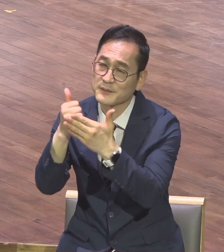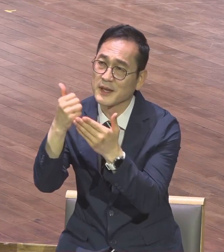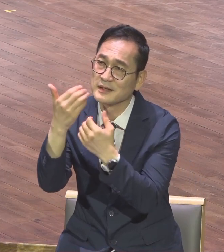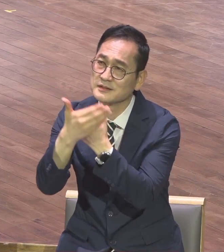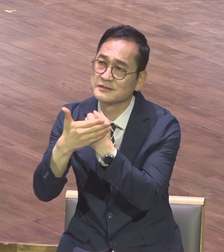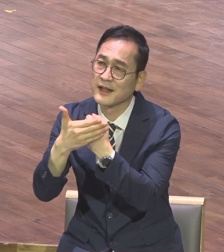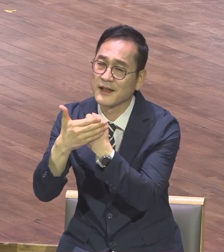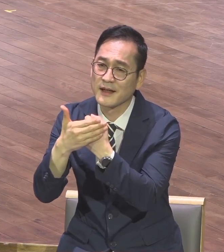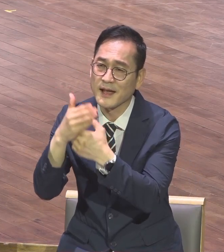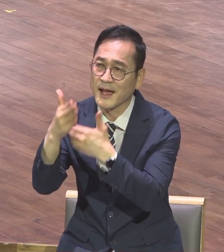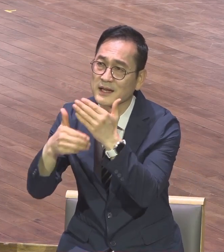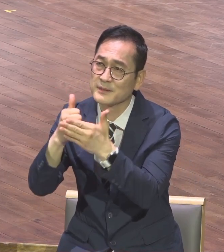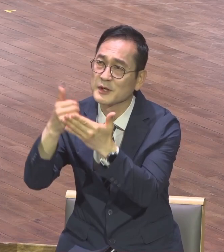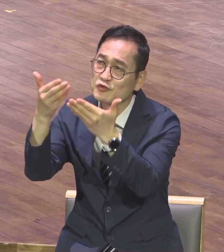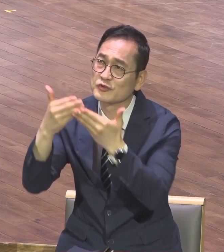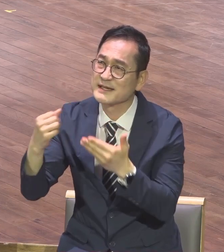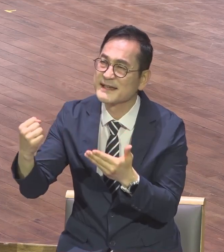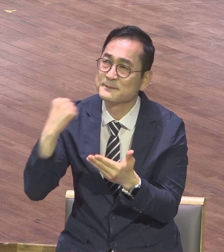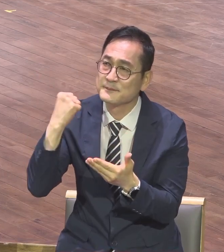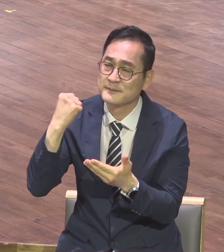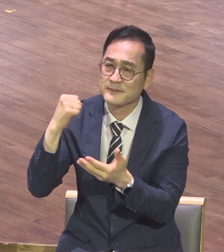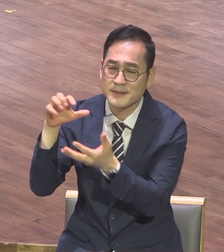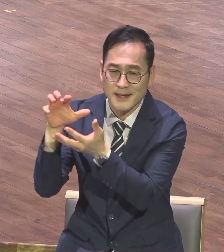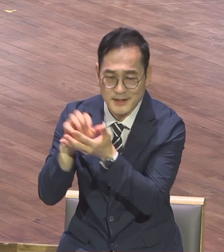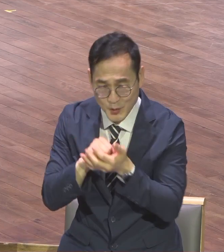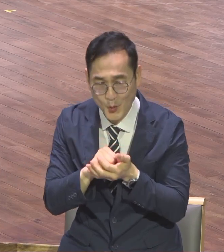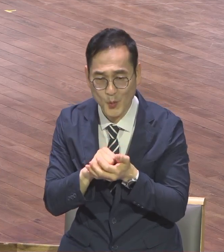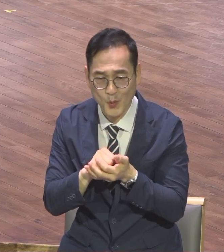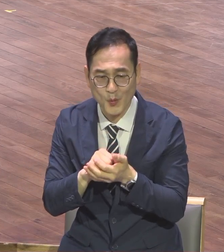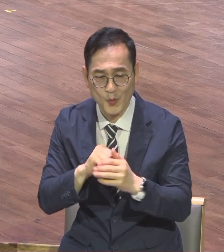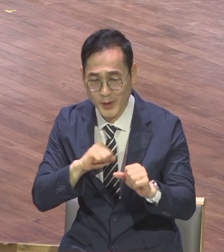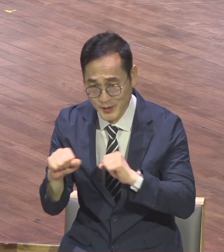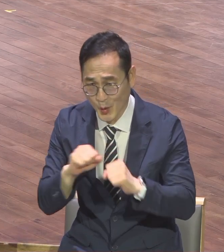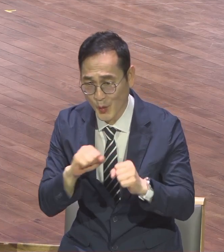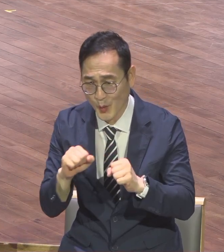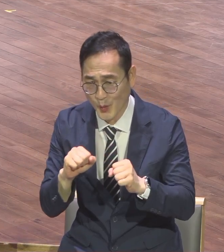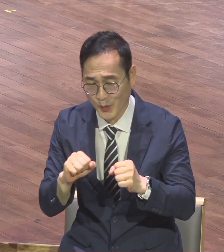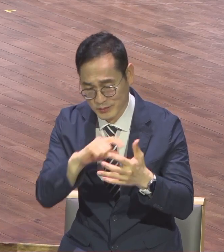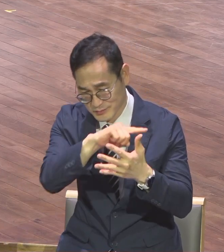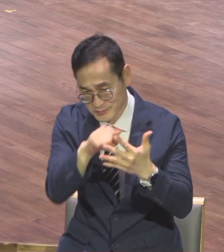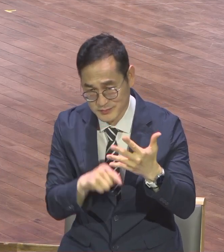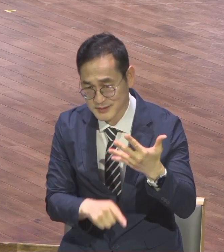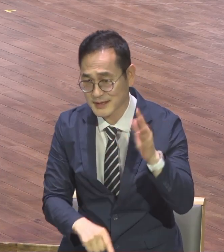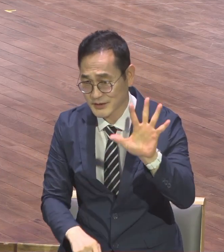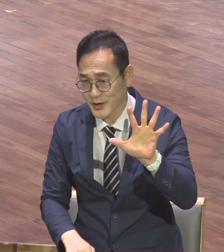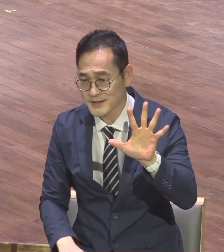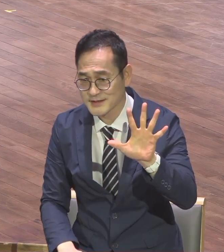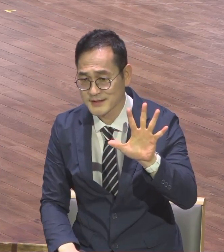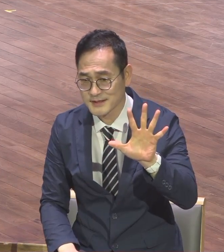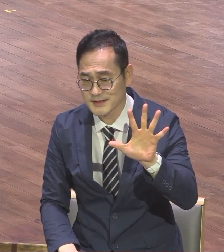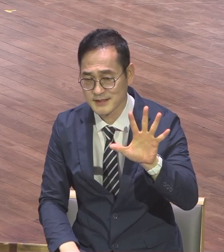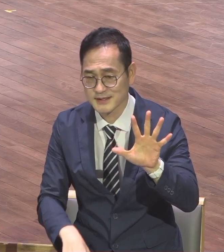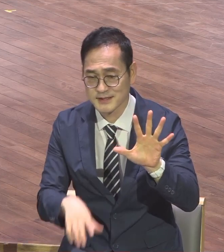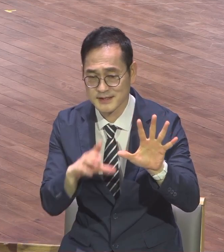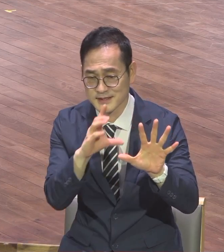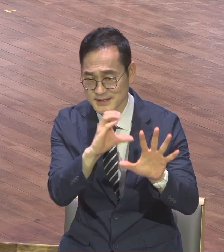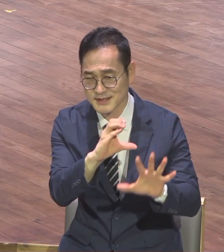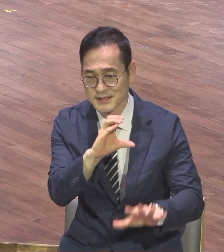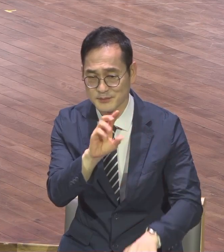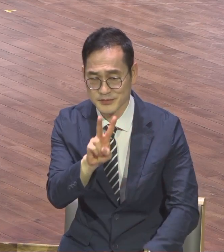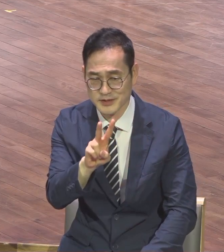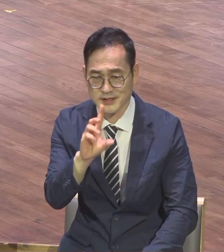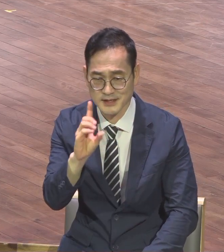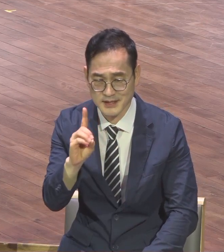트론리 파워, 이터널리 파워를 성취하자. 전부 똑같은 것이 뭐냐? 망대 세우자.